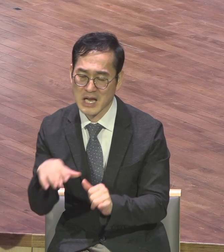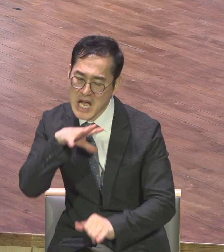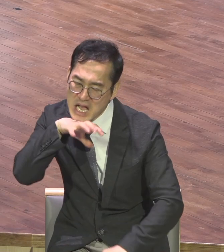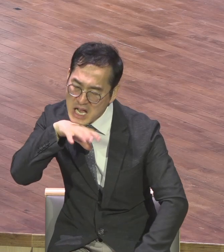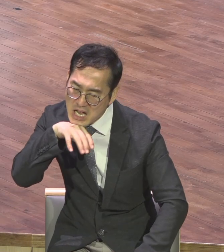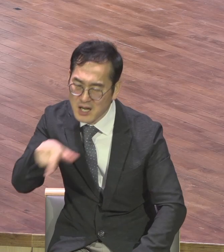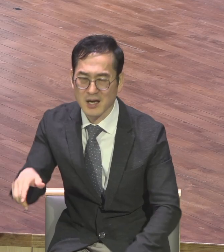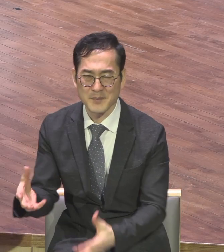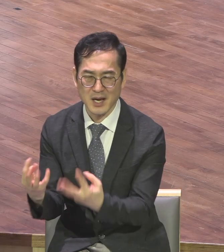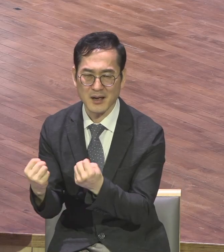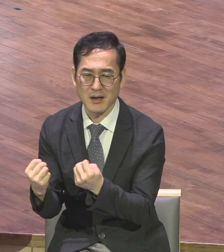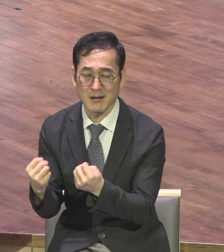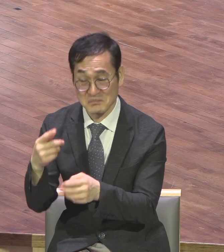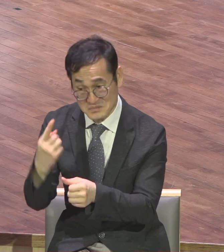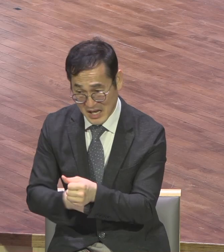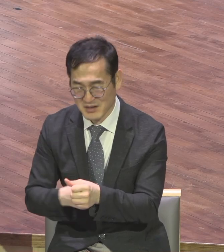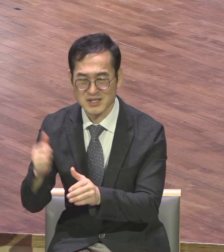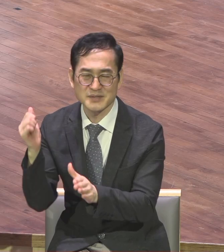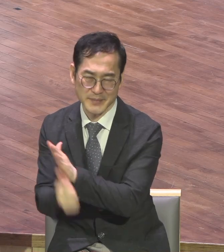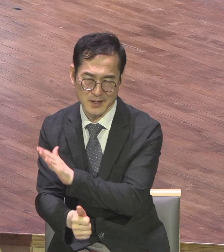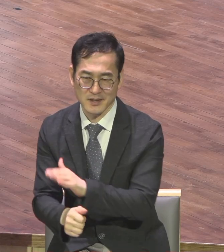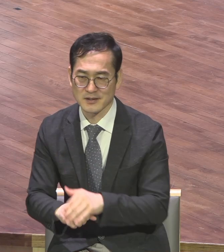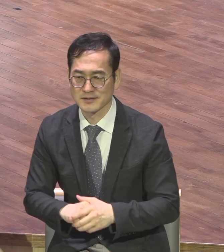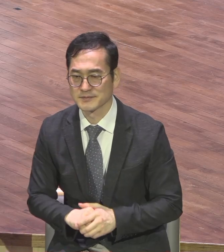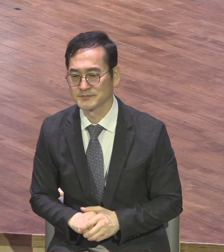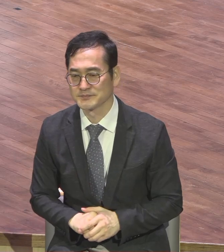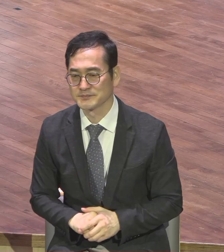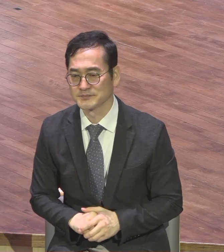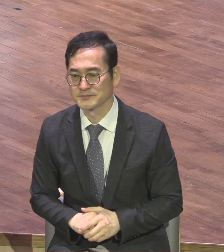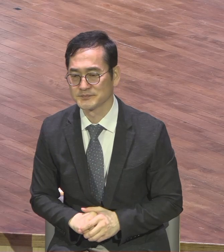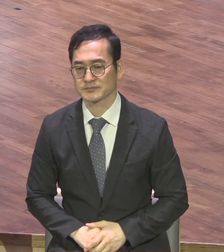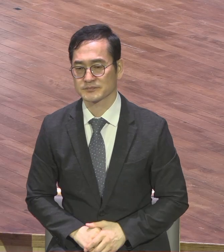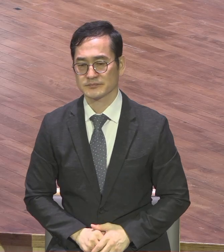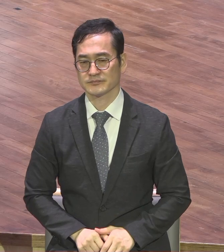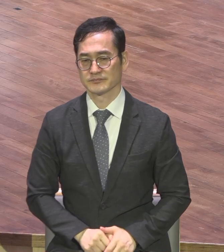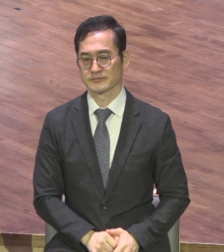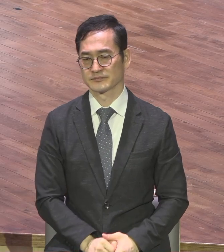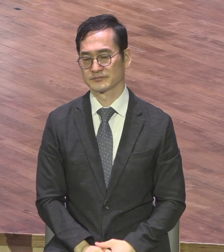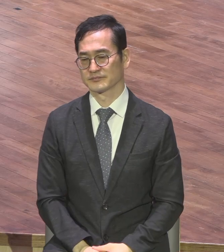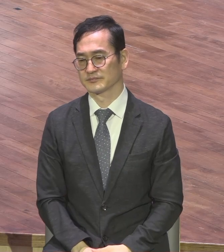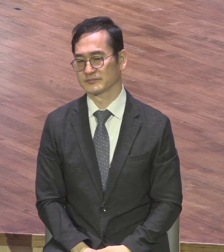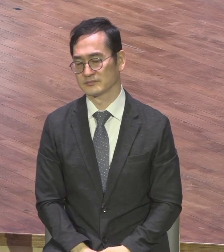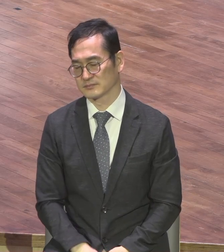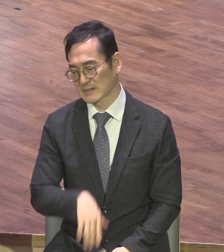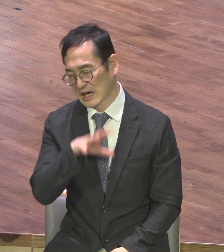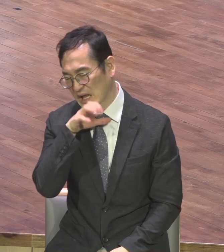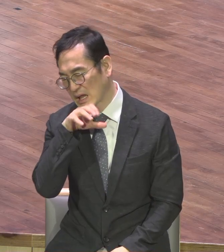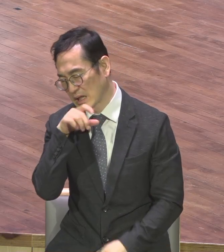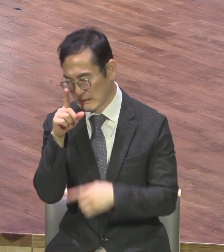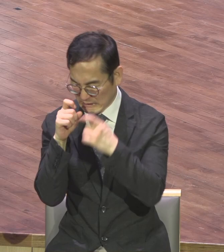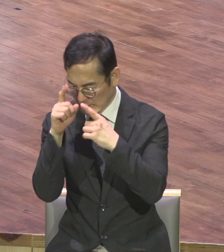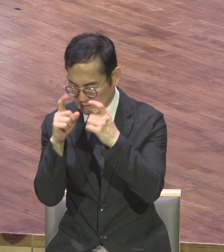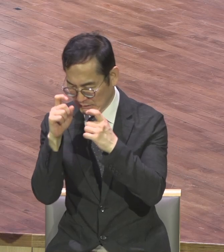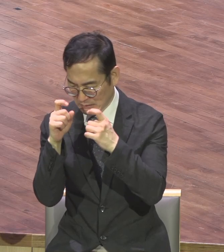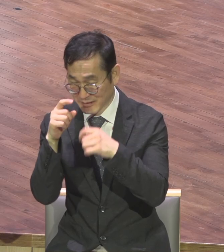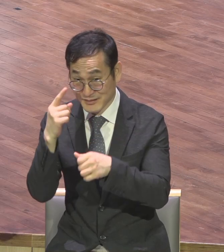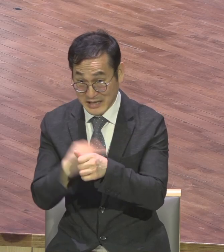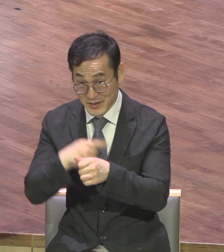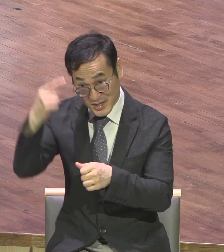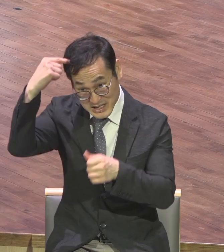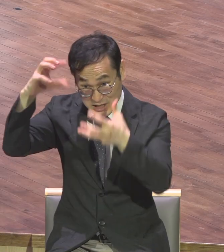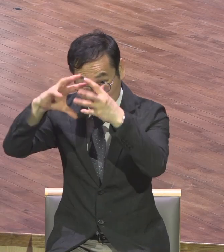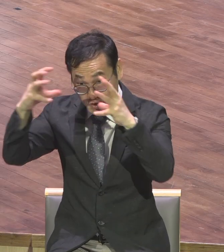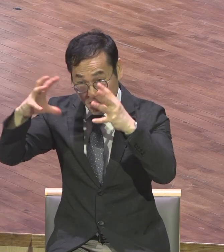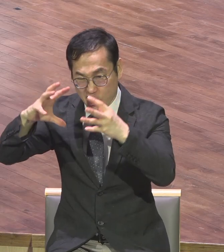부정적인 사람들이 많아요. 부정적이야. 이런 사람들 거의 다 실패합니다. 뇌에 근육이 없는데